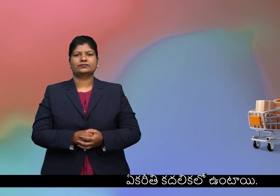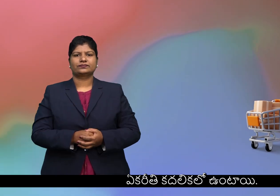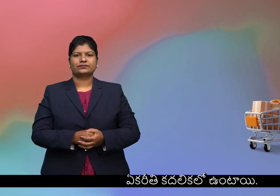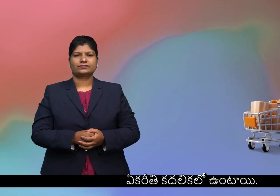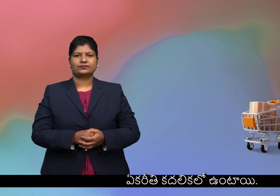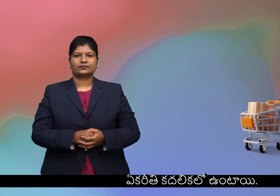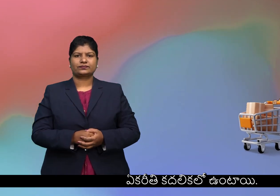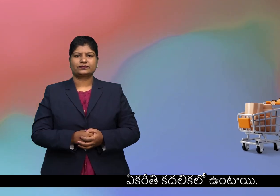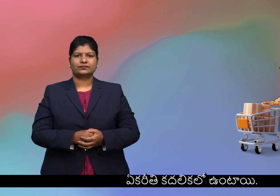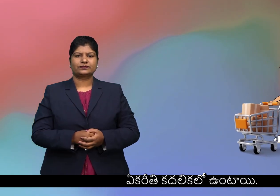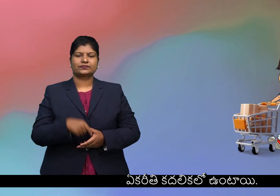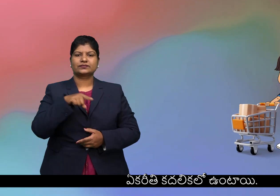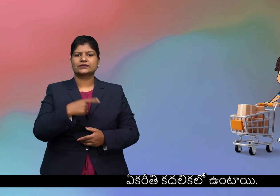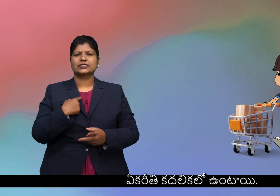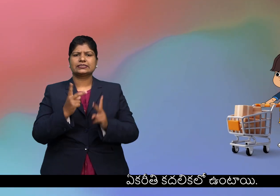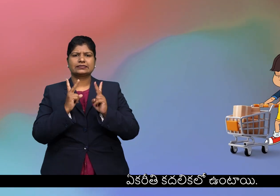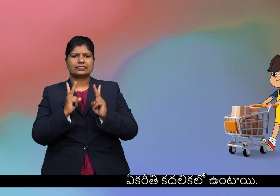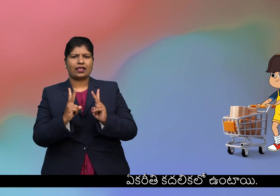ఏకరీతి కదలికలో ఉంటాయి.